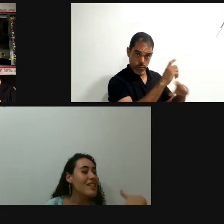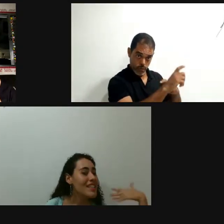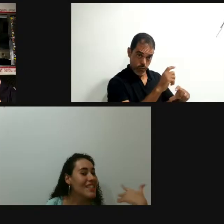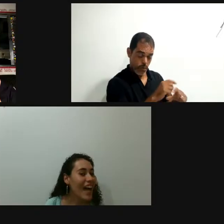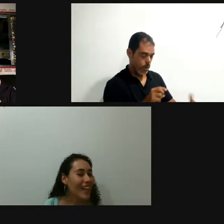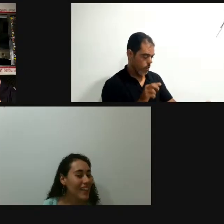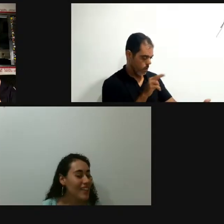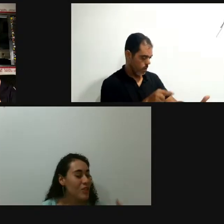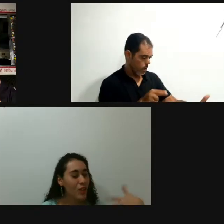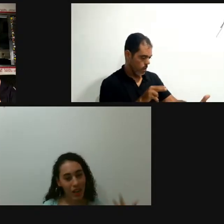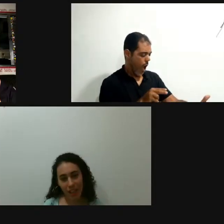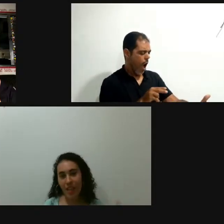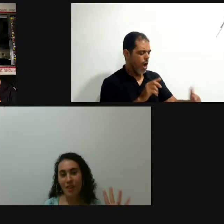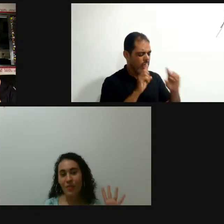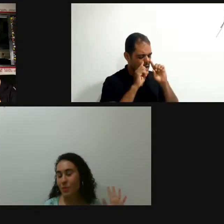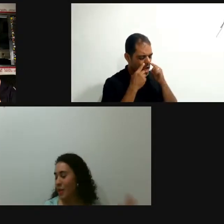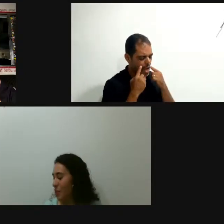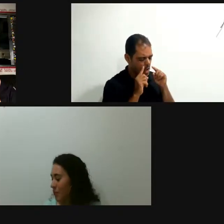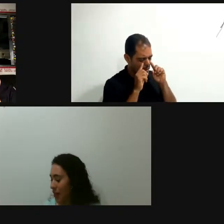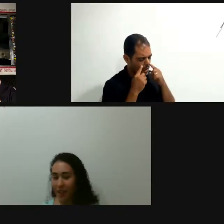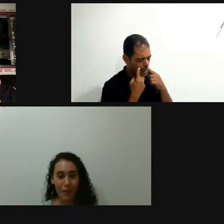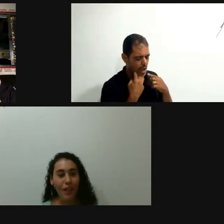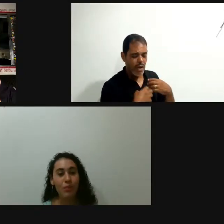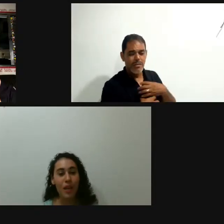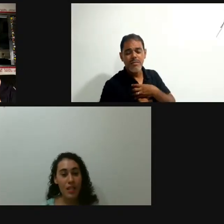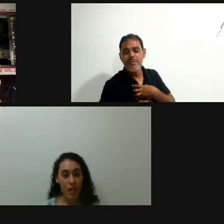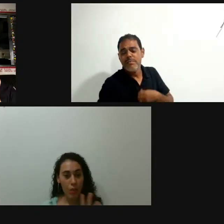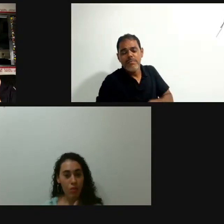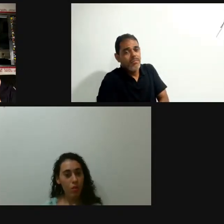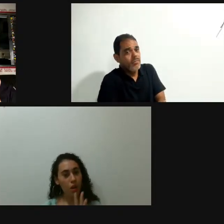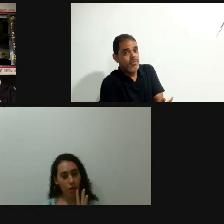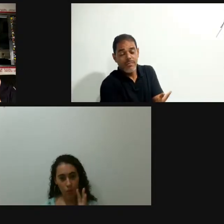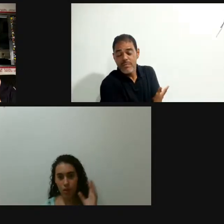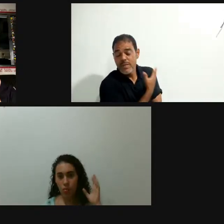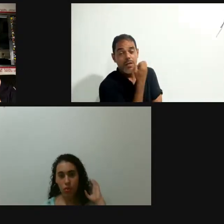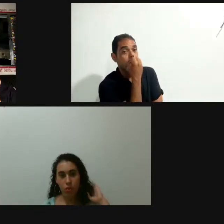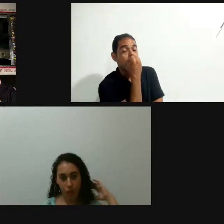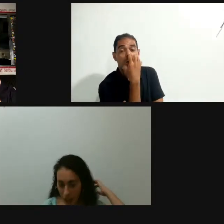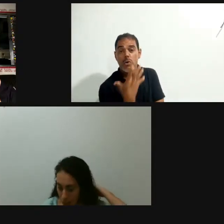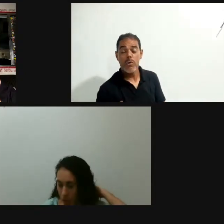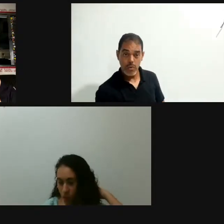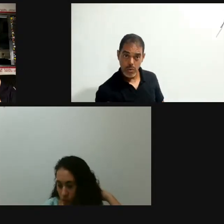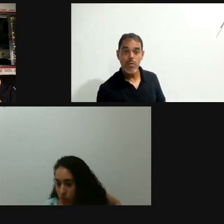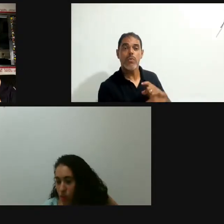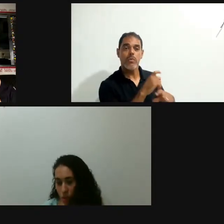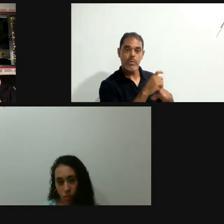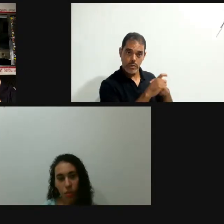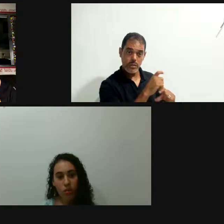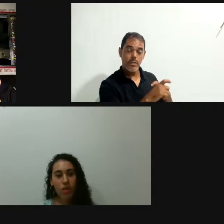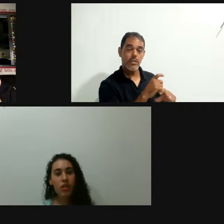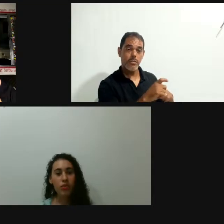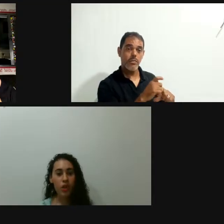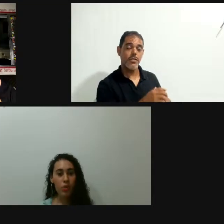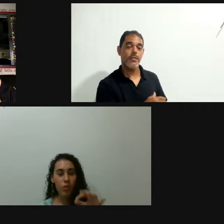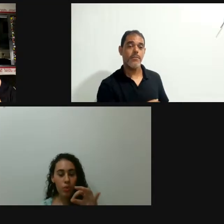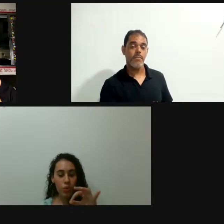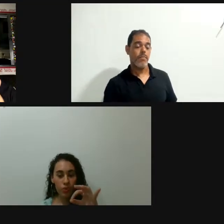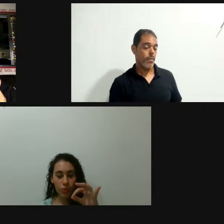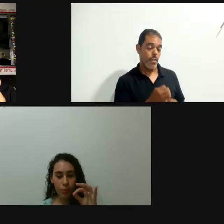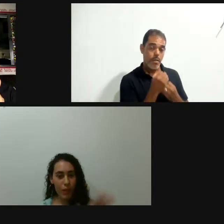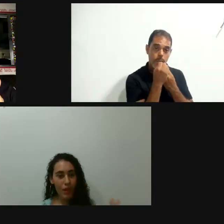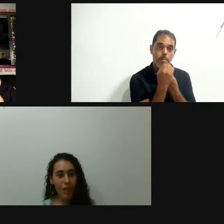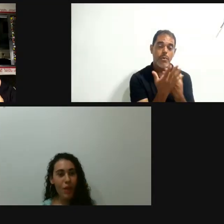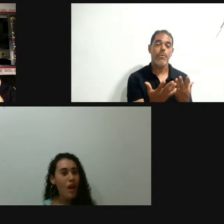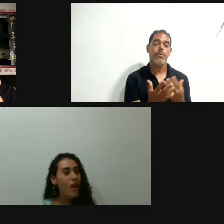tava cansada de chorar. E, meu pai amado. Mas é muito bom, eu recomendo muito. É um anime muito bom. Foi Chorando um por